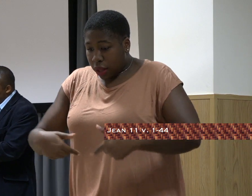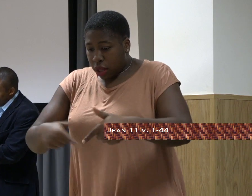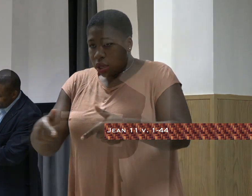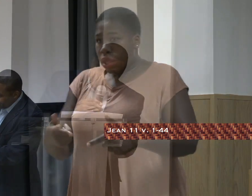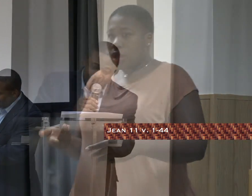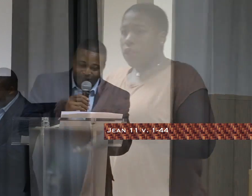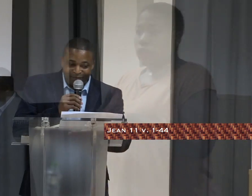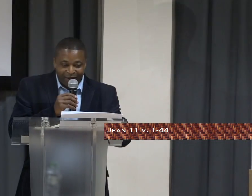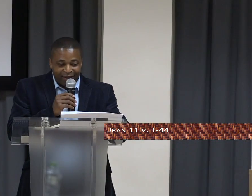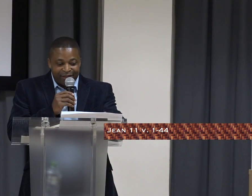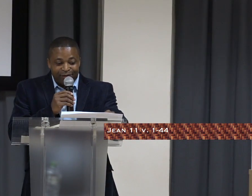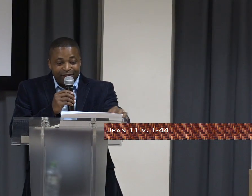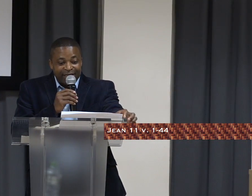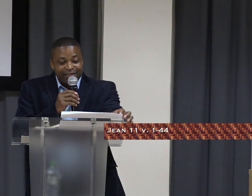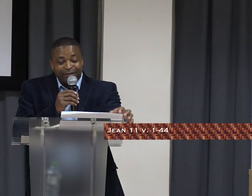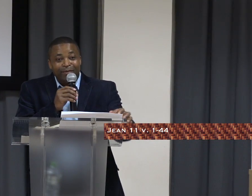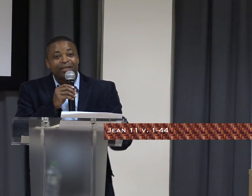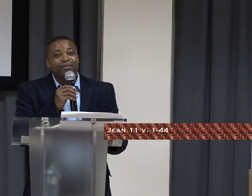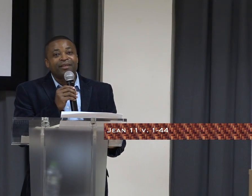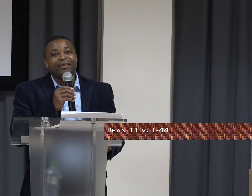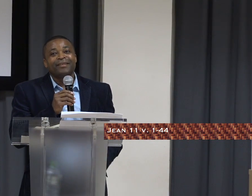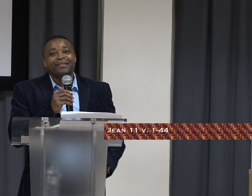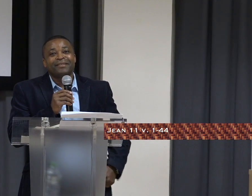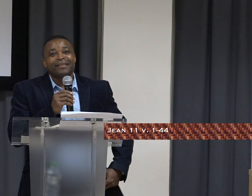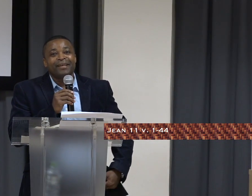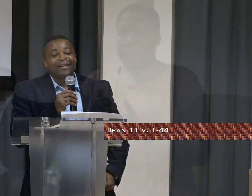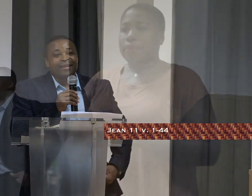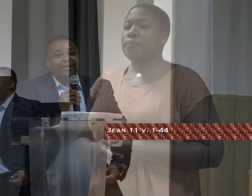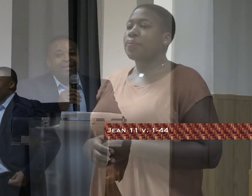Amen. C'est un texte magnifique.